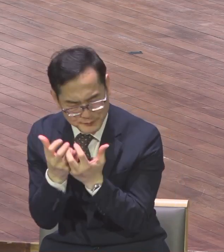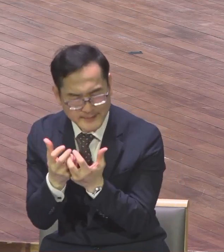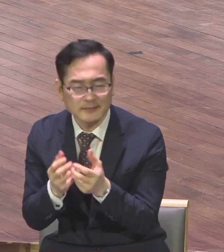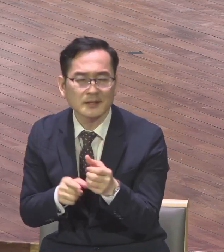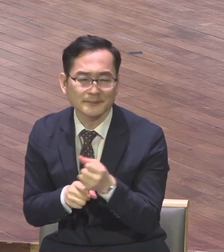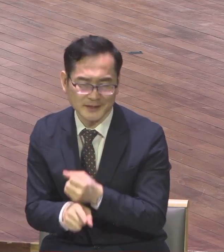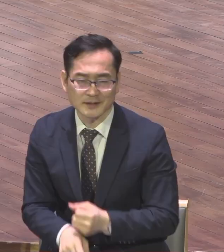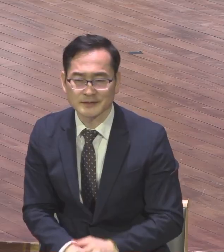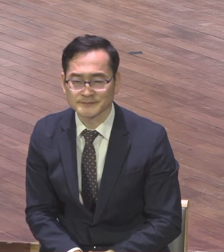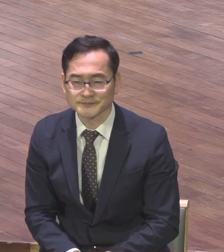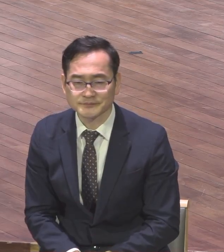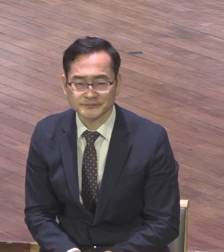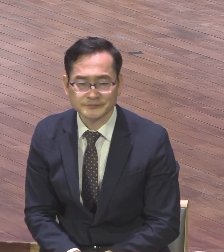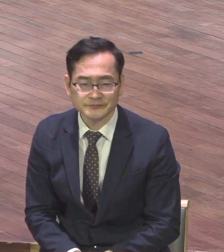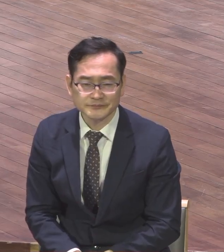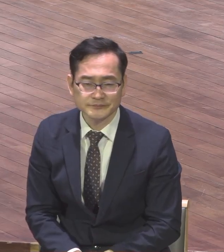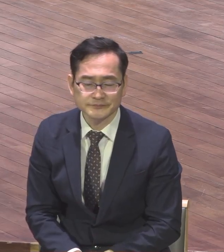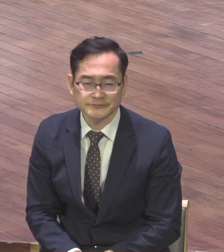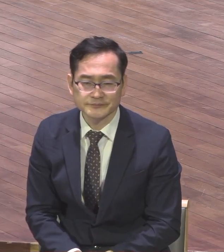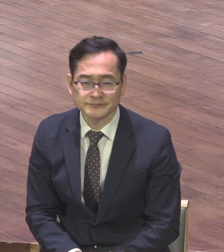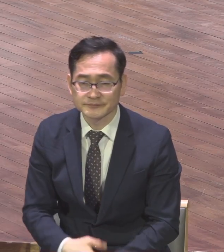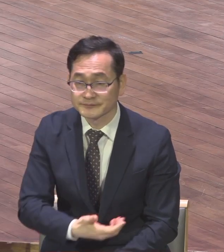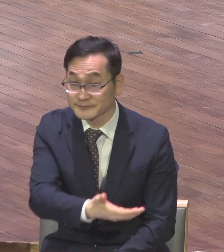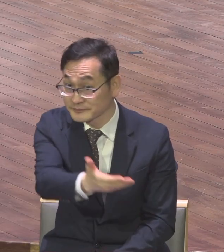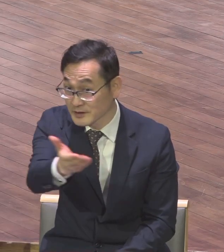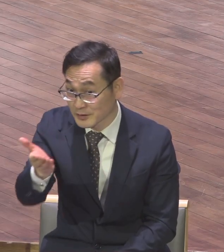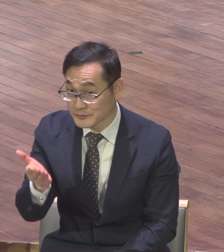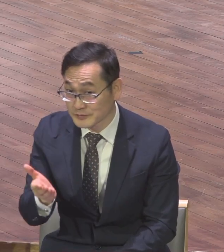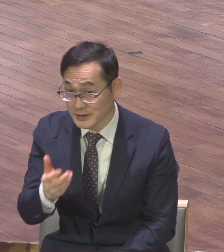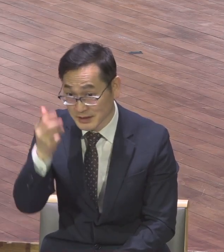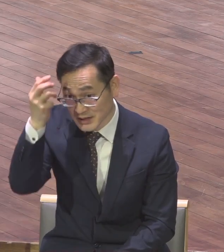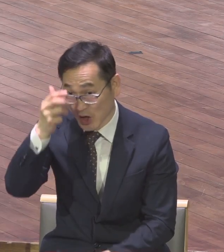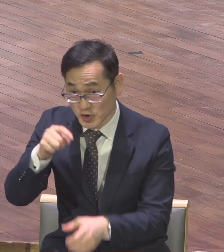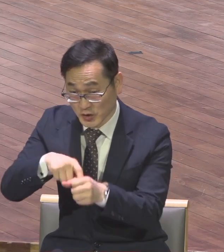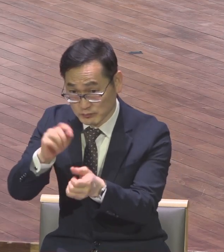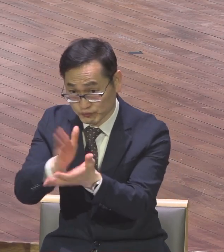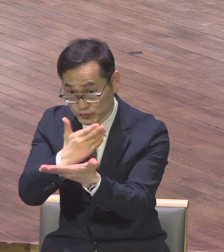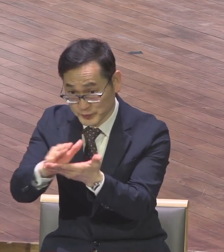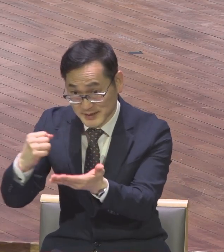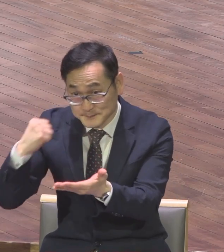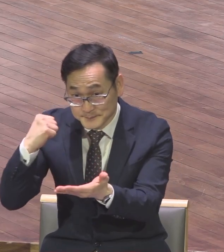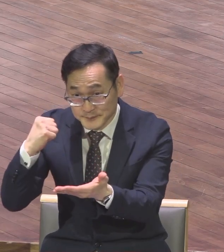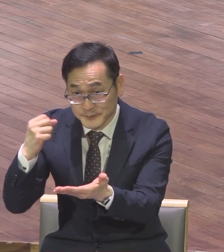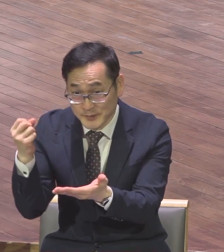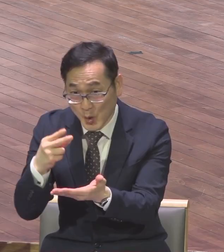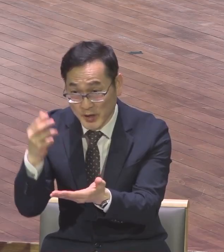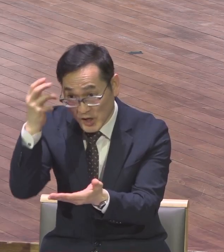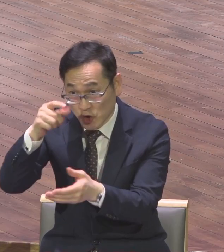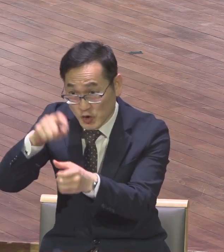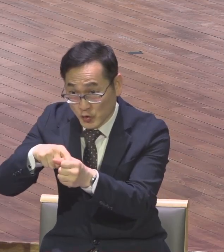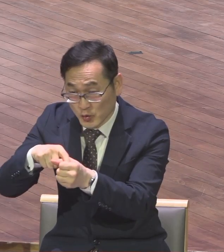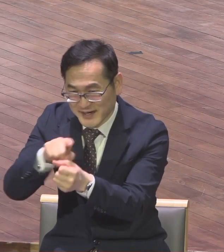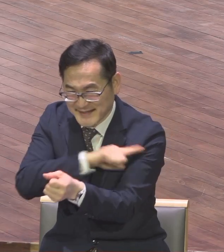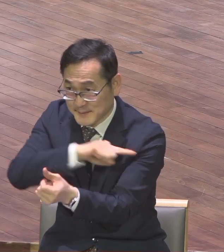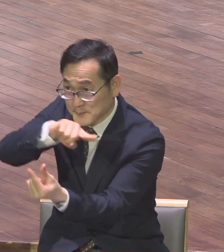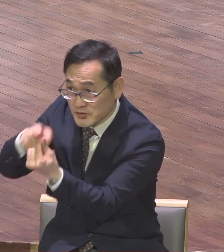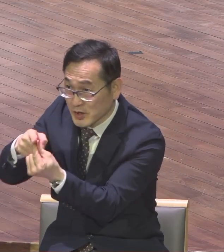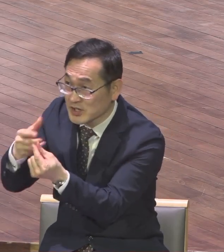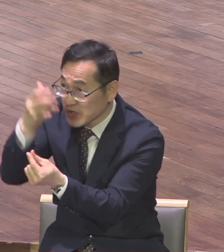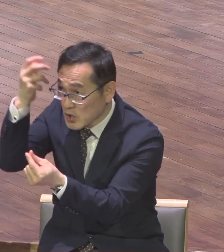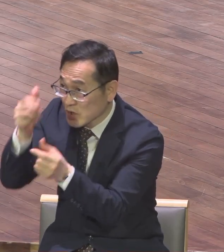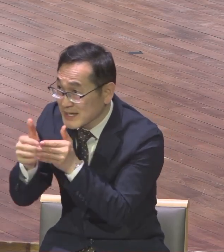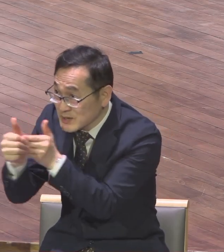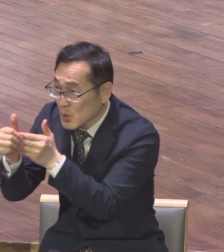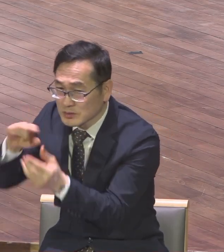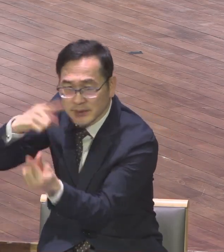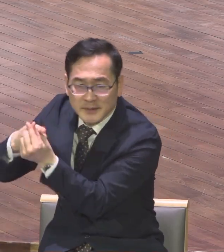삶이에요. 영계 모든 성도들 이처럼 영적 분별력과 영적 우선순위를 분명히